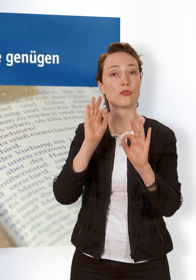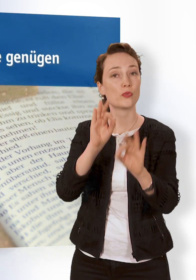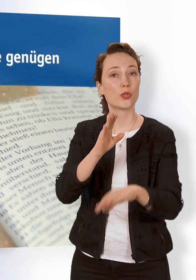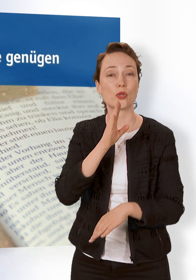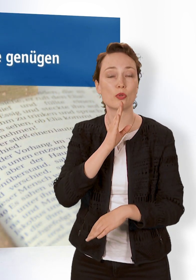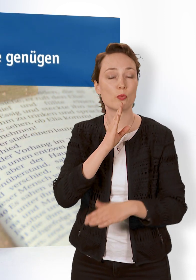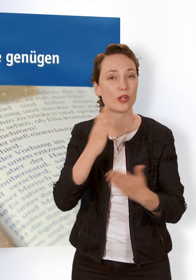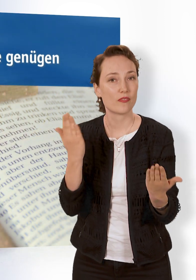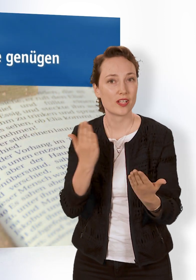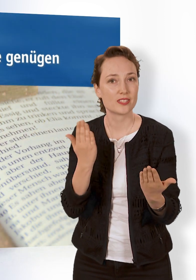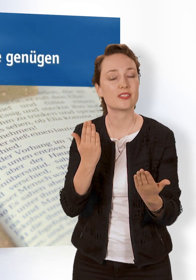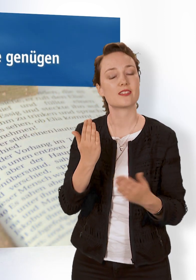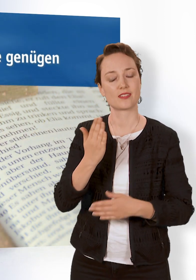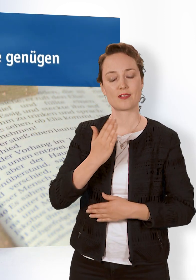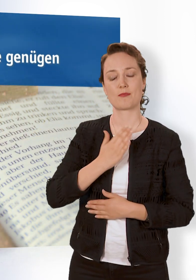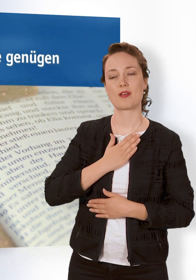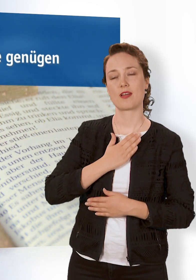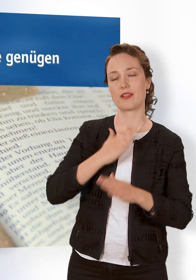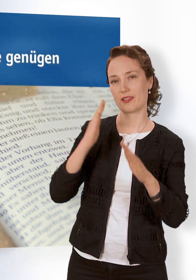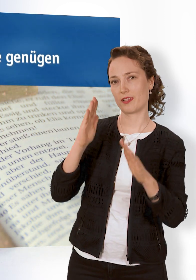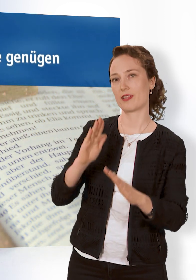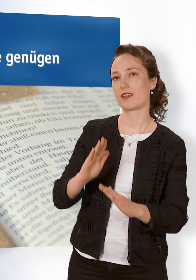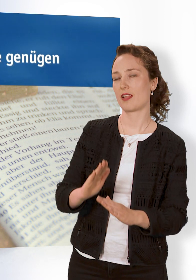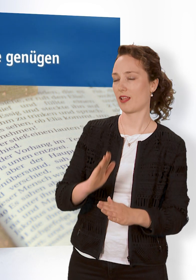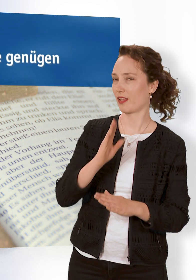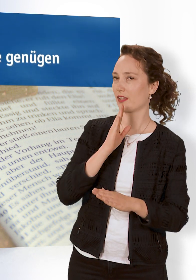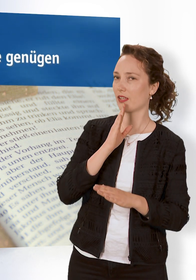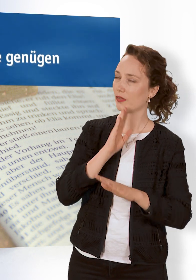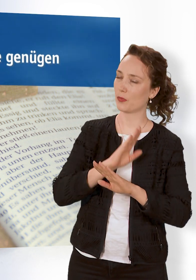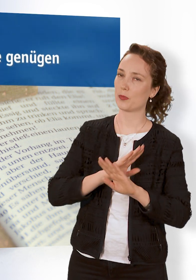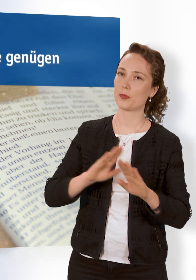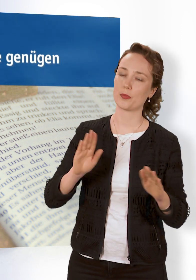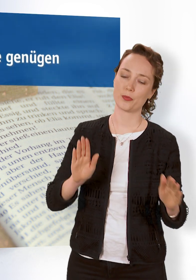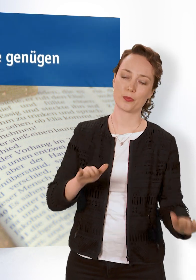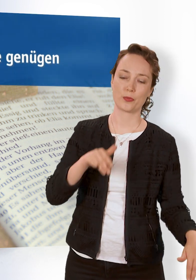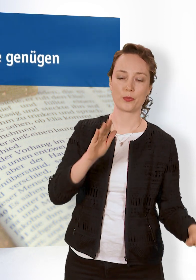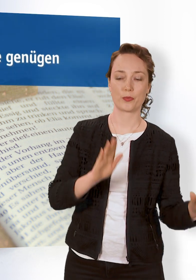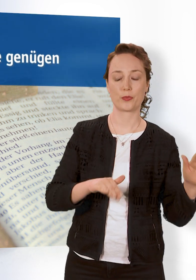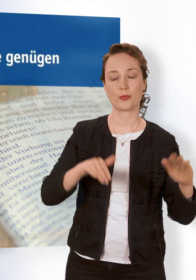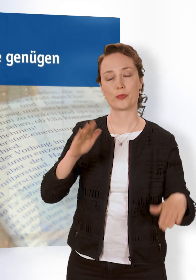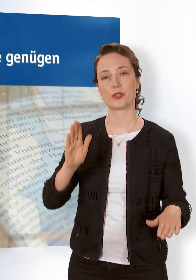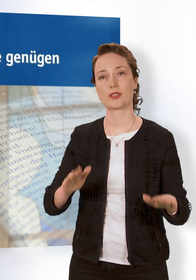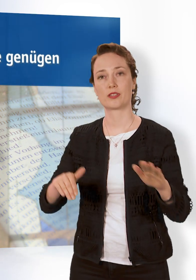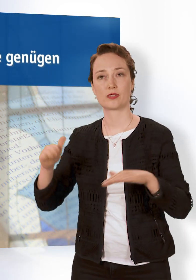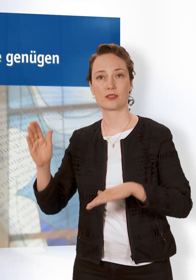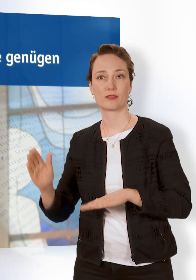Lass dir an mir, an meiner Gnade genügen.